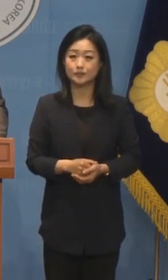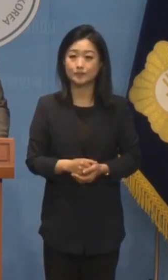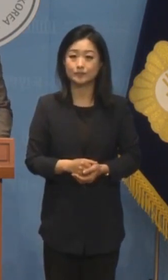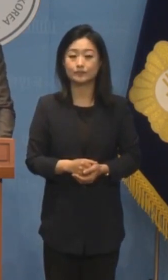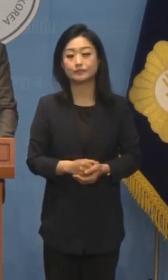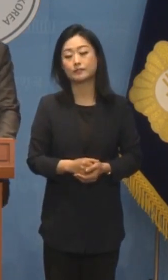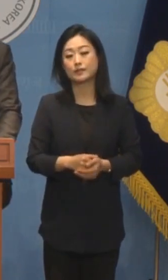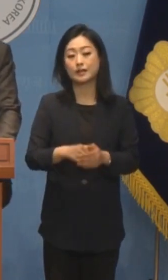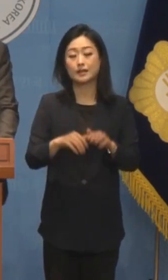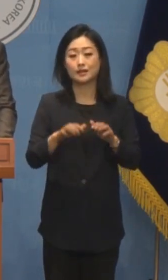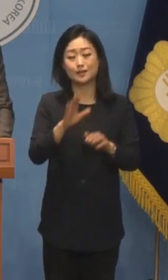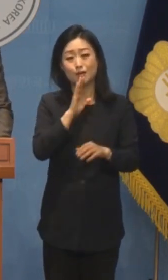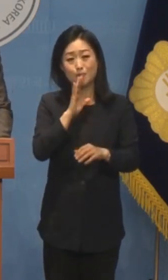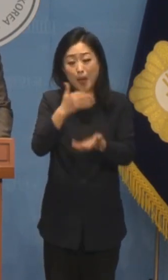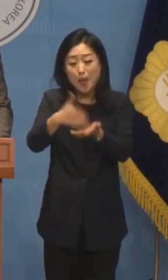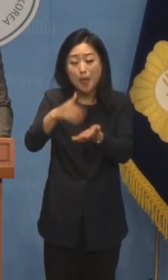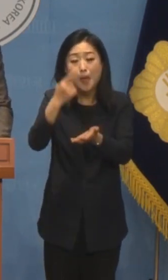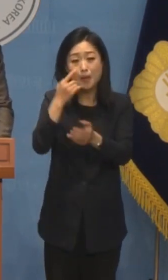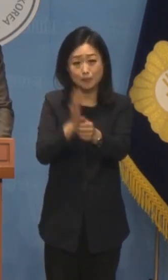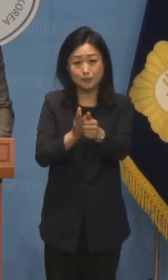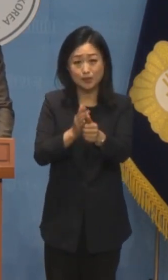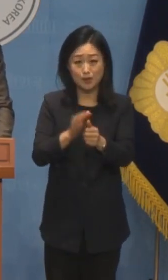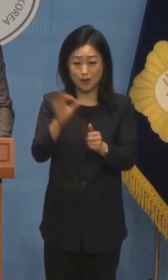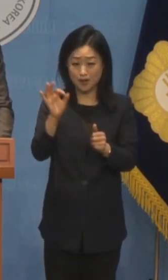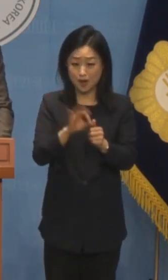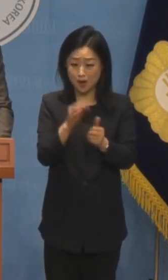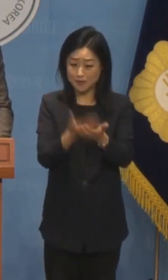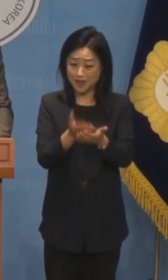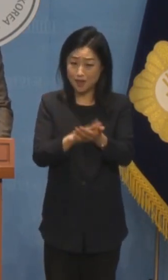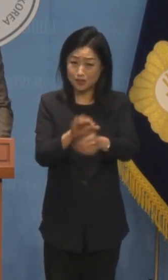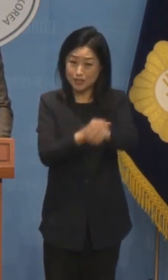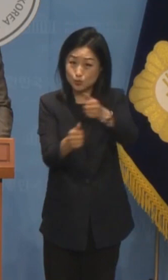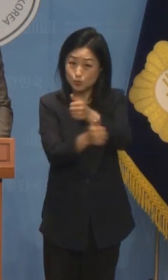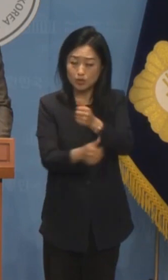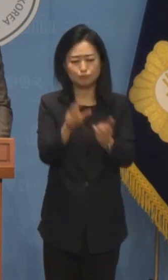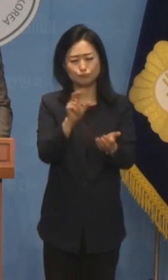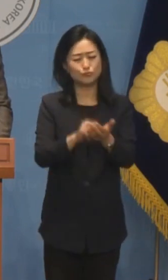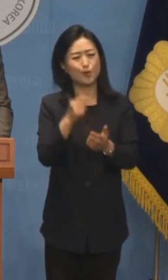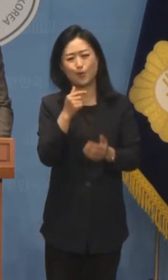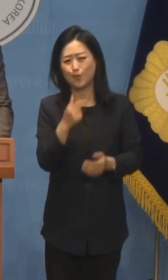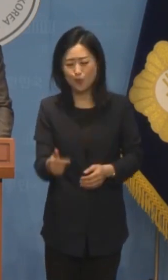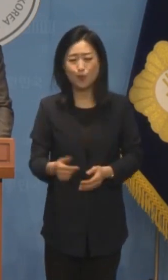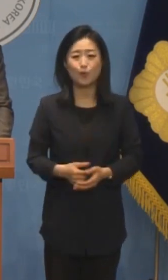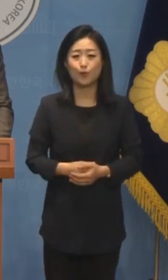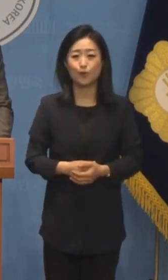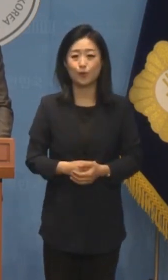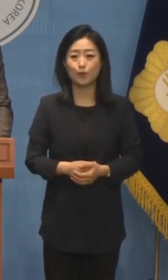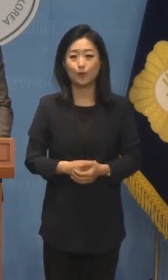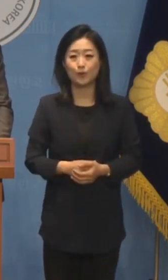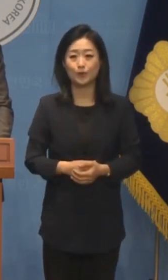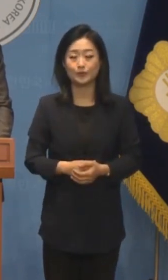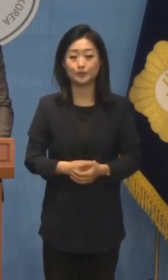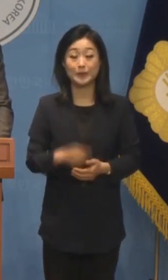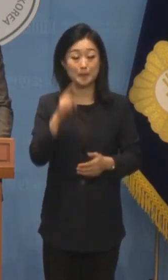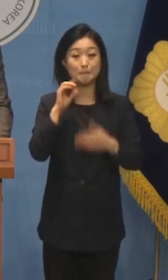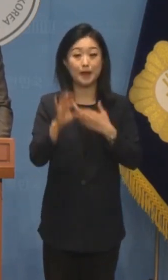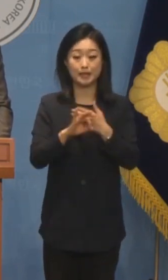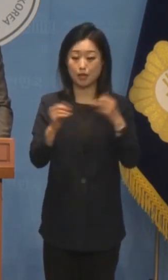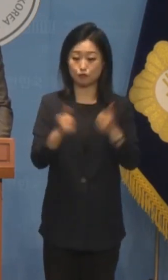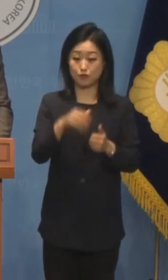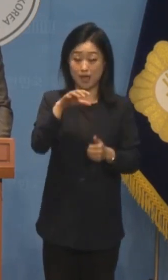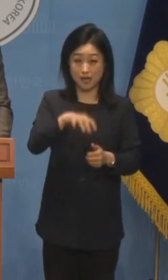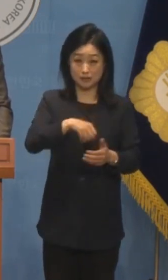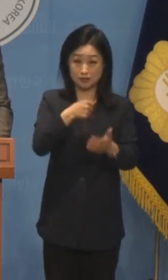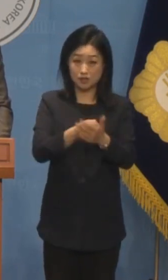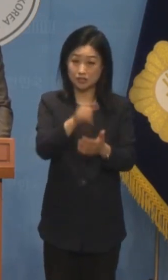최소한의 계산만 할 줄 안다고 하면 이번 연금특위와 국회 개혁안의 문제점을 쉽게 이해할 수 있습니다. 만약 국회안으로